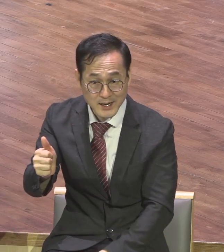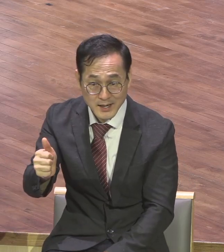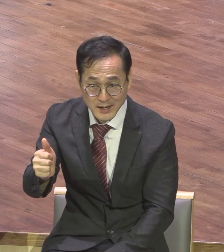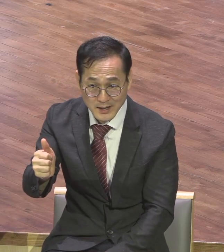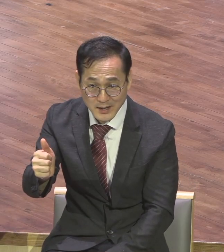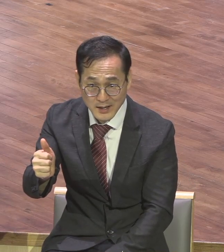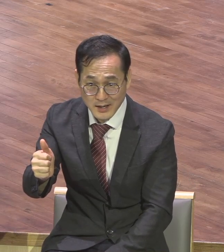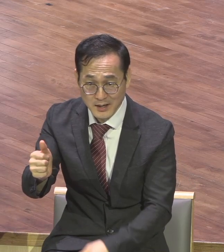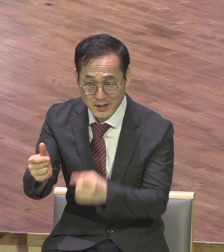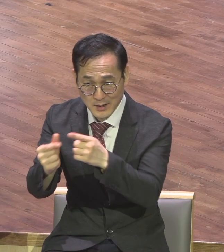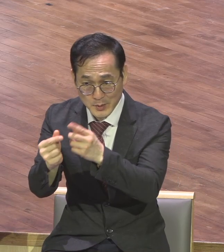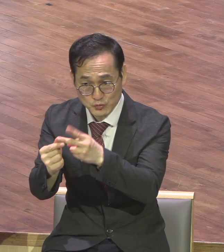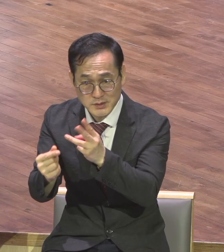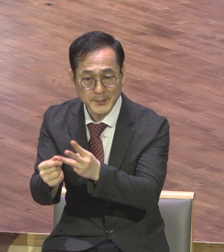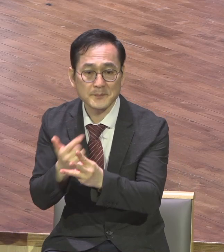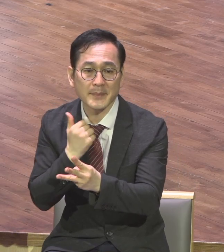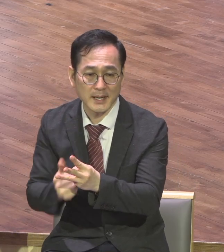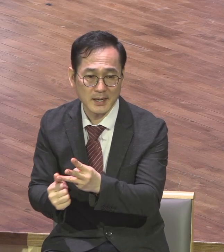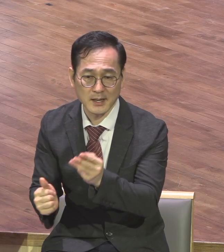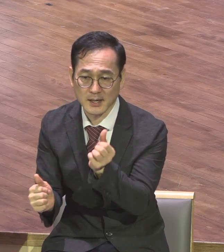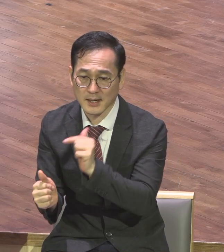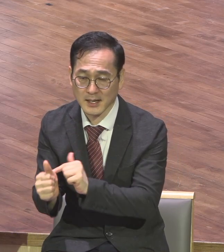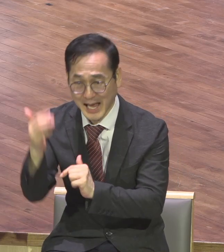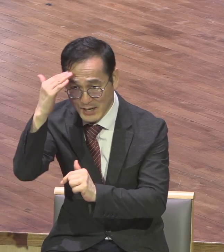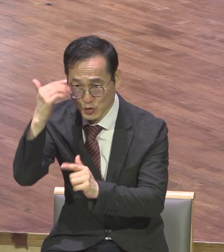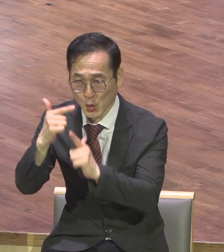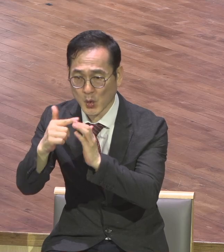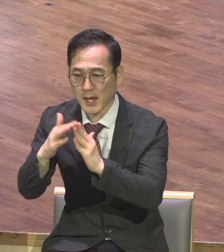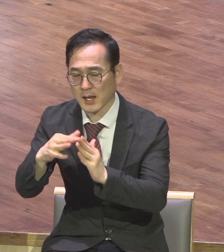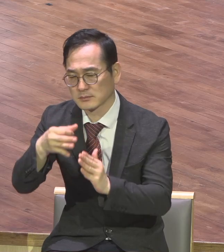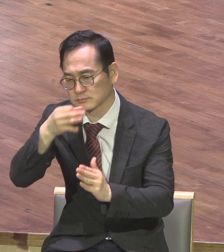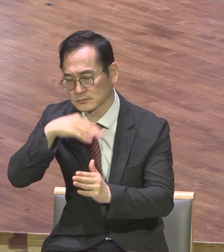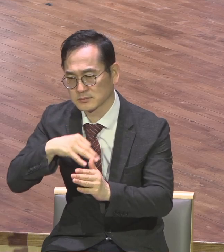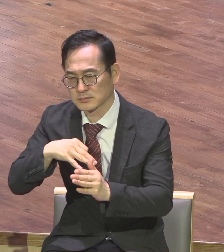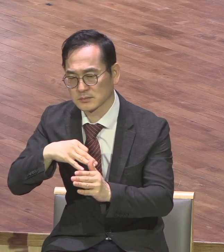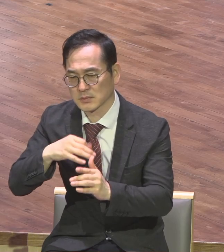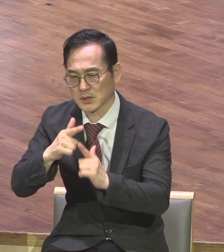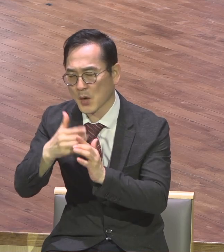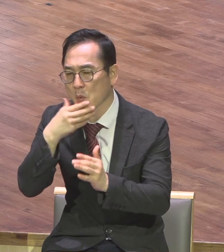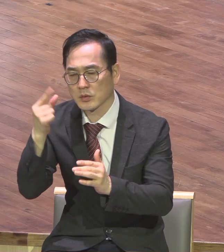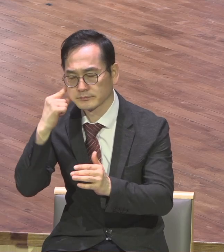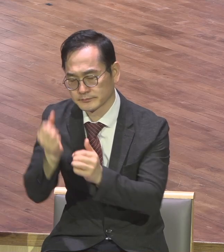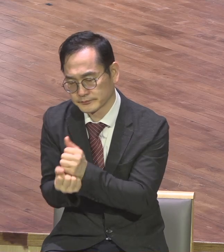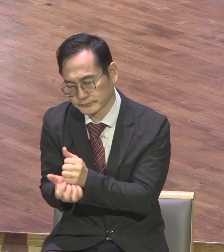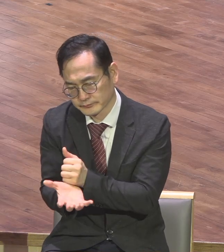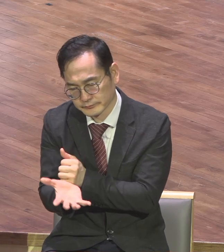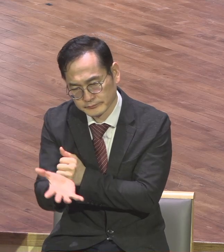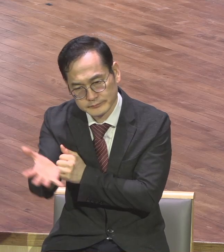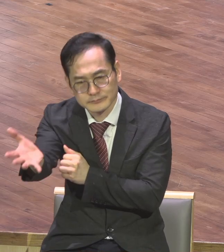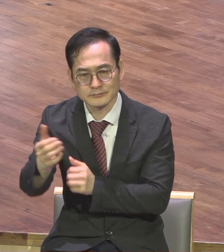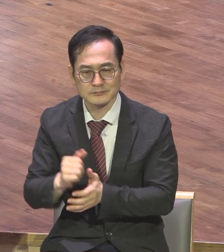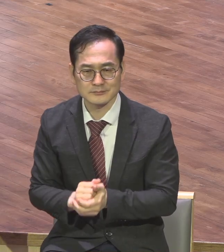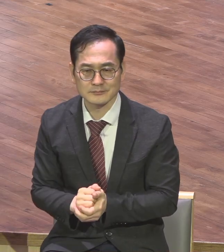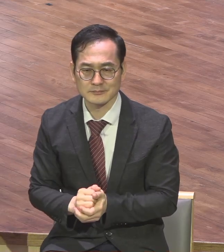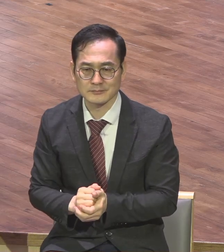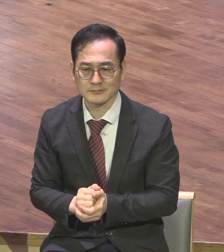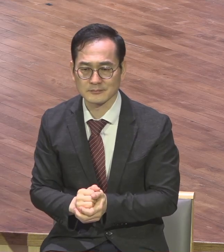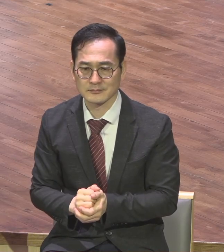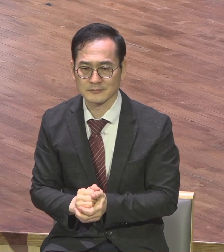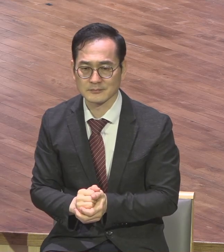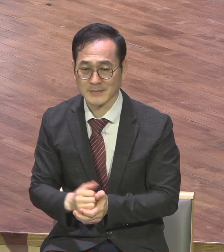영향을 입혔습니다. 이렇게 한국의 초대교회는 한국 사회의 신분